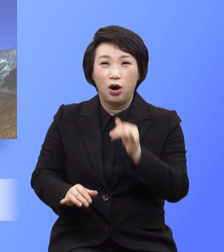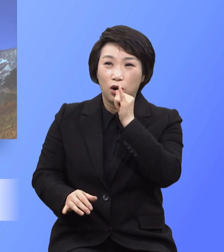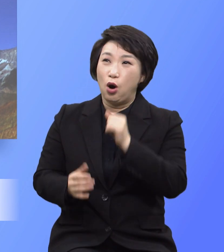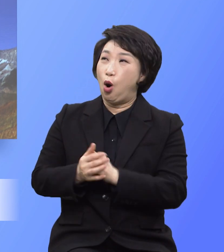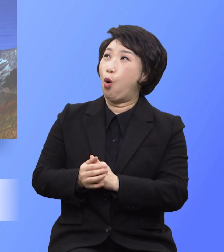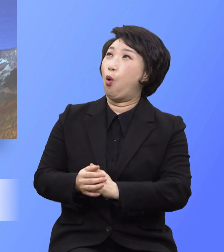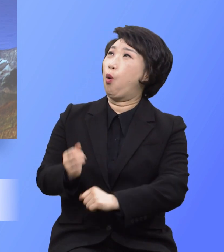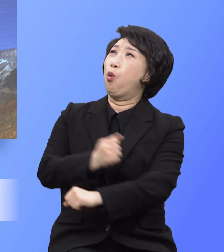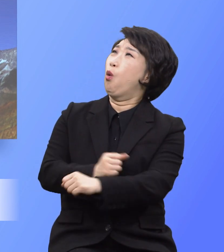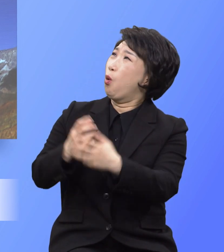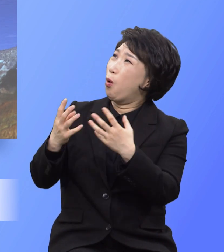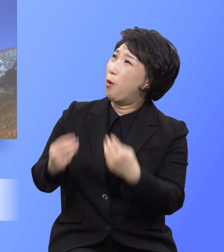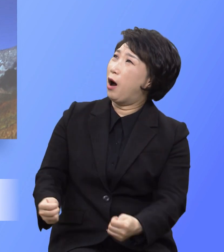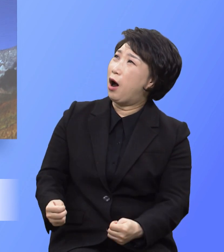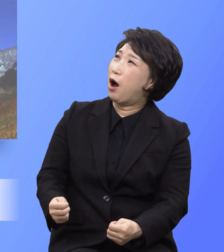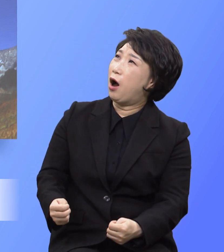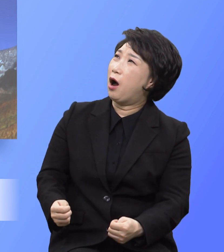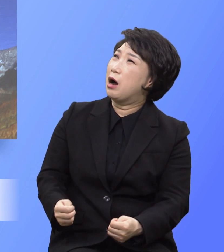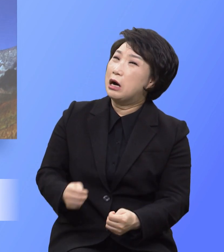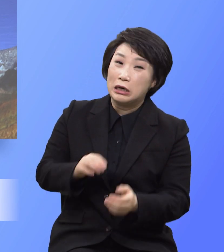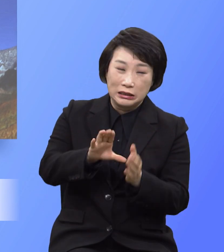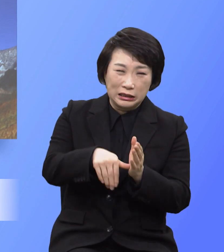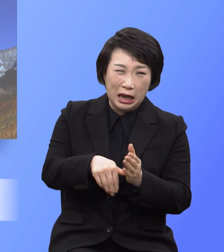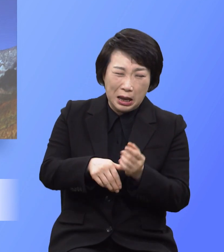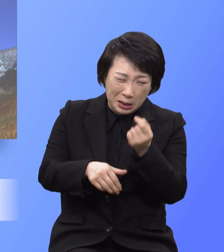얼마나 힘들을까. 그때다